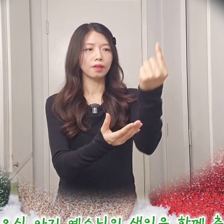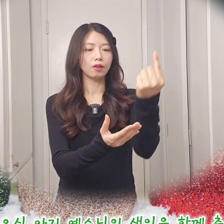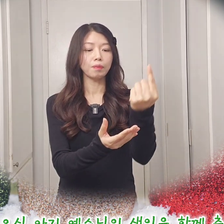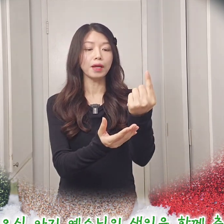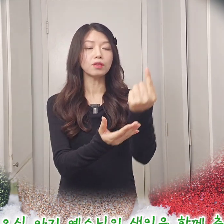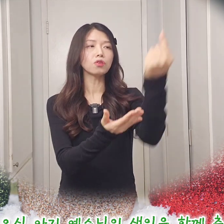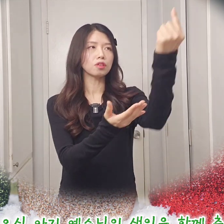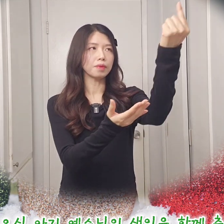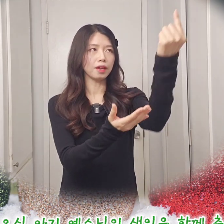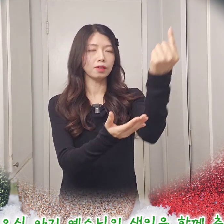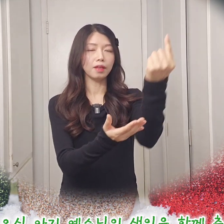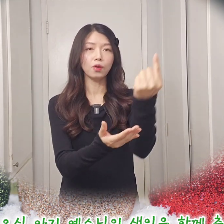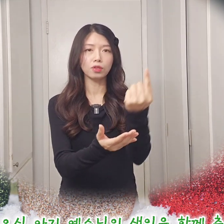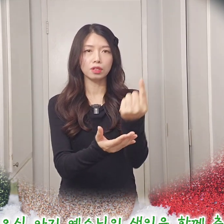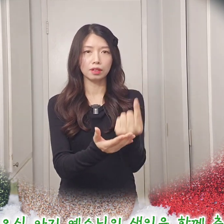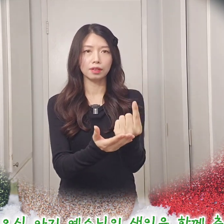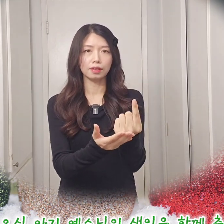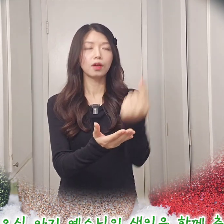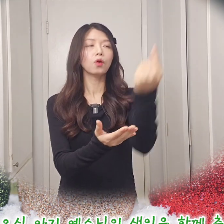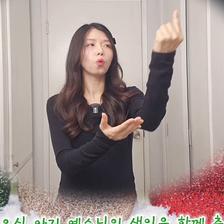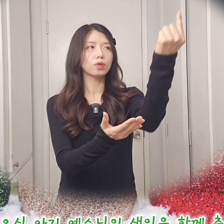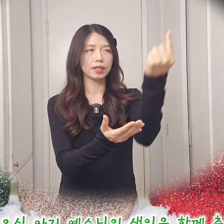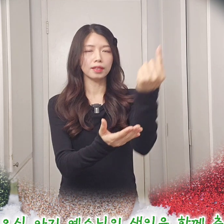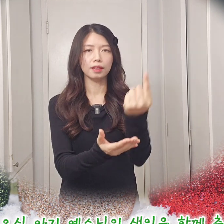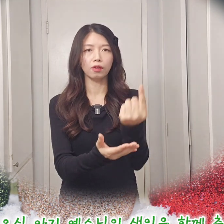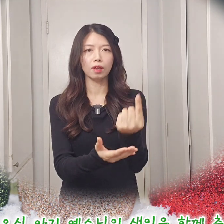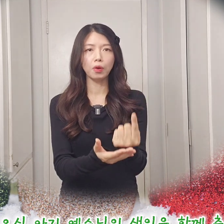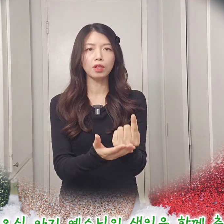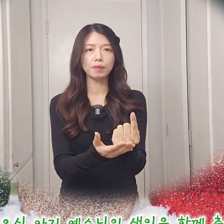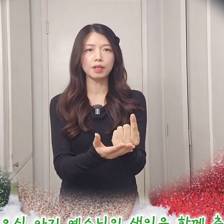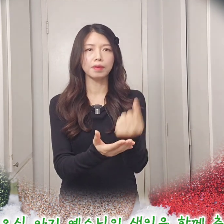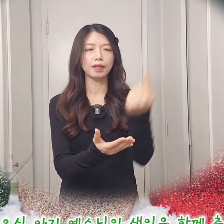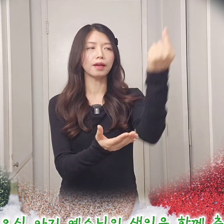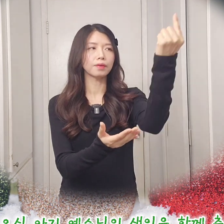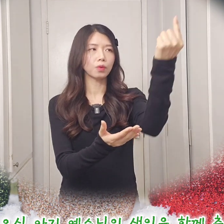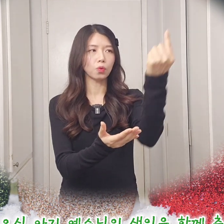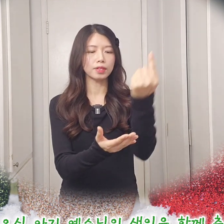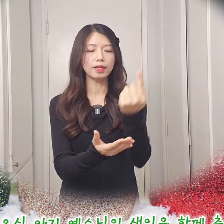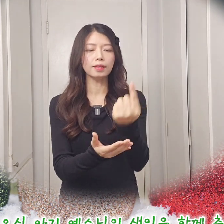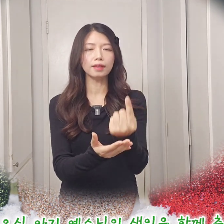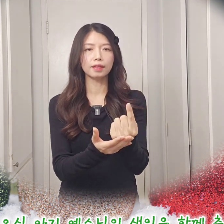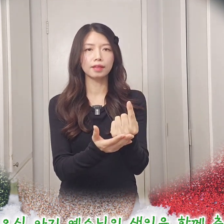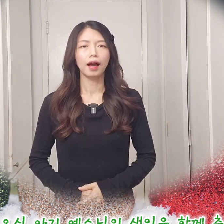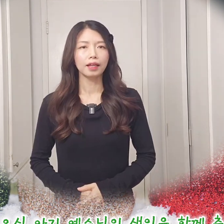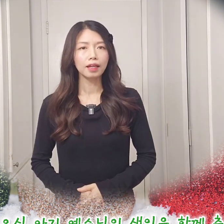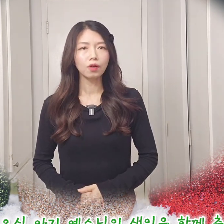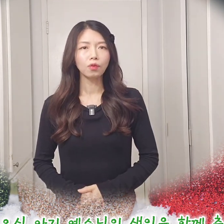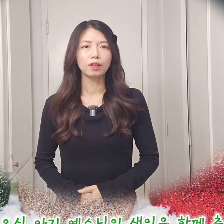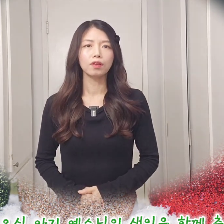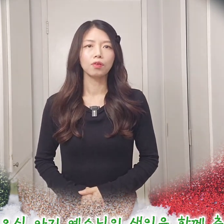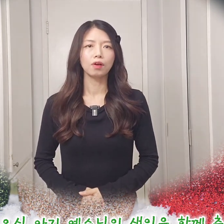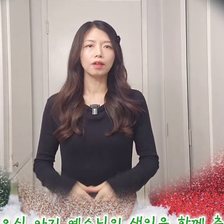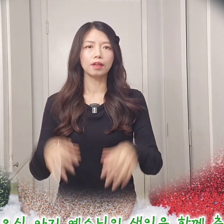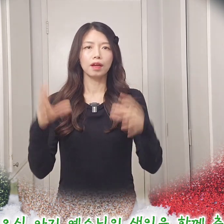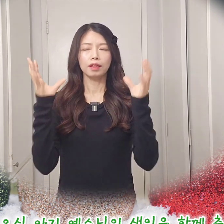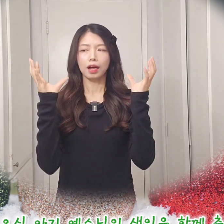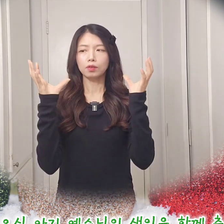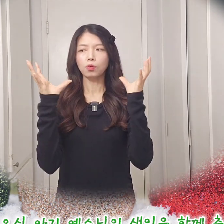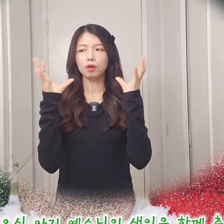이렇게 받쳐주시면 돼요. 내려오신, 오신 이렇게 표현하시면 됩니다. 오신. 아기라고 한 뜻의 수어는 양손을 이렇게